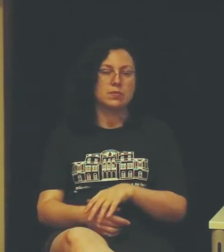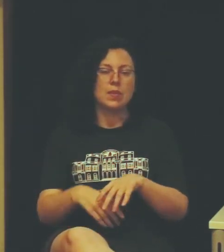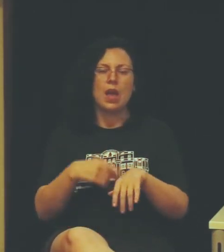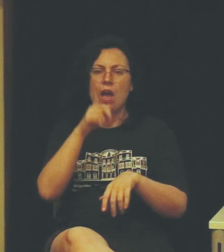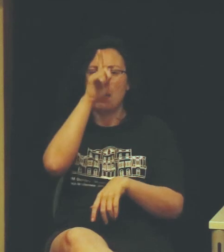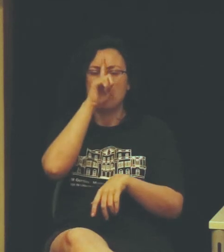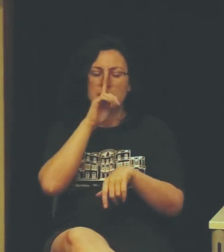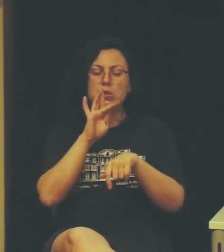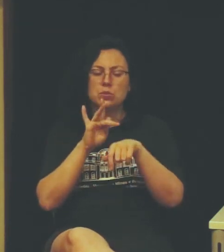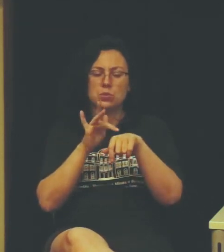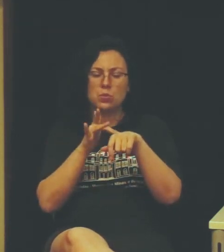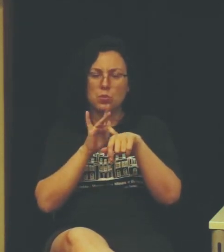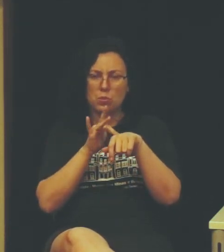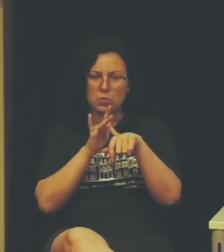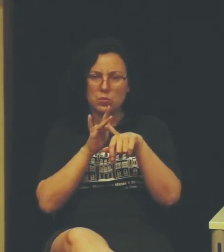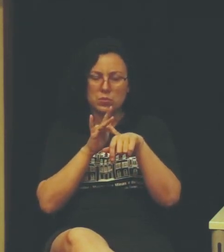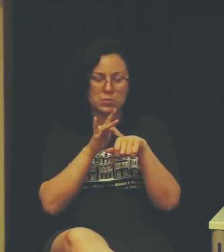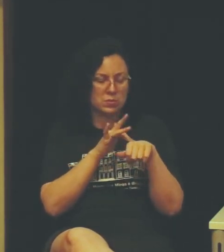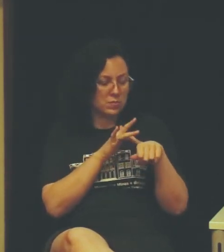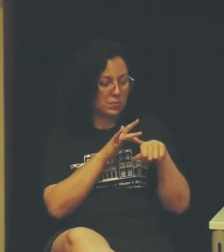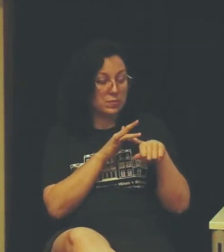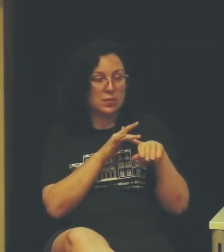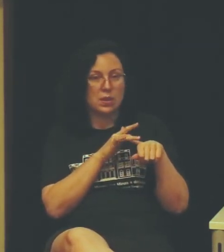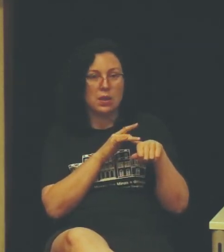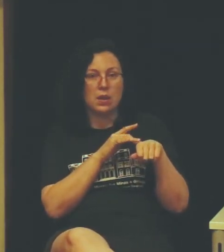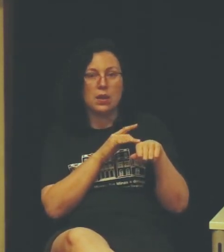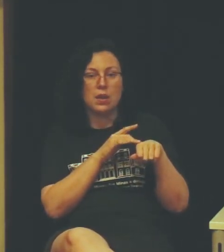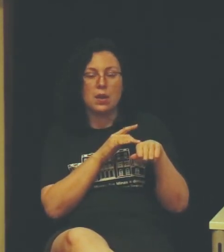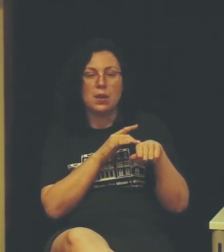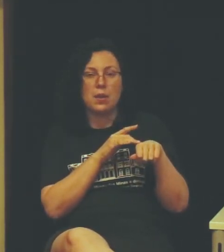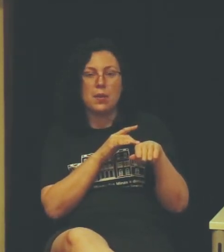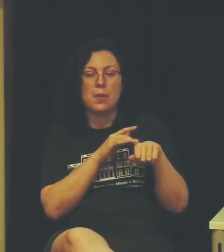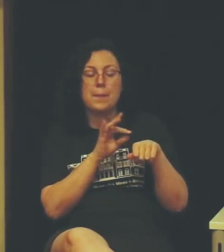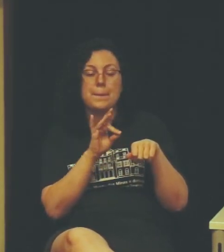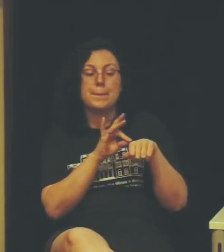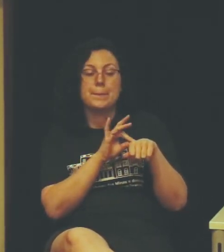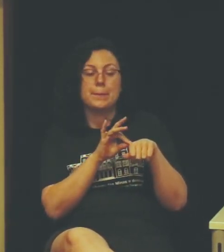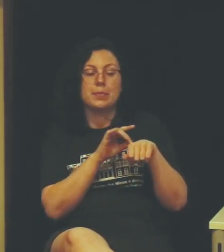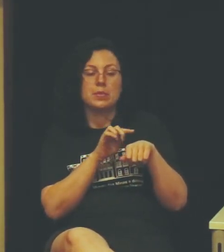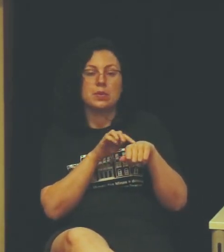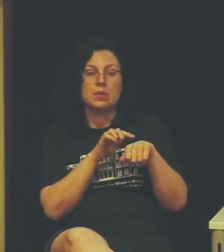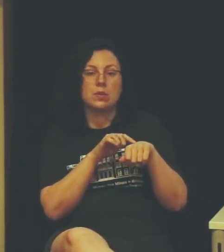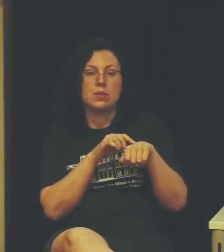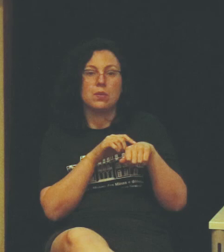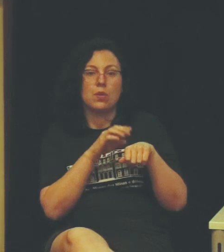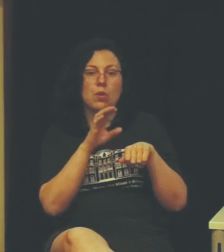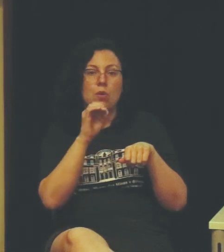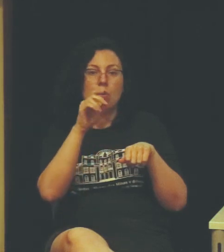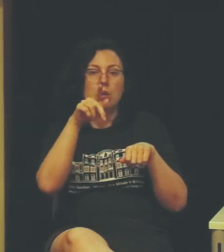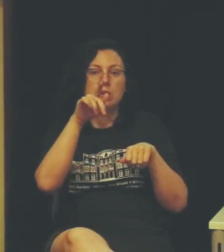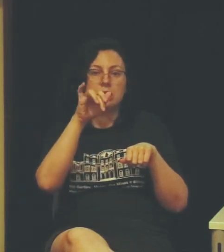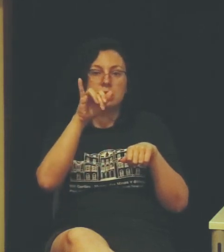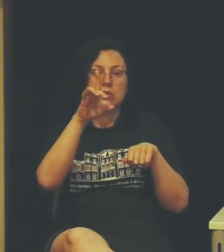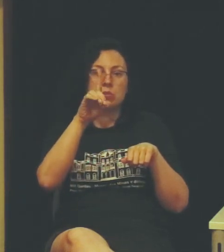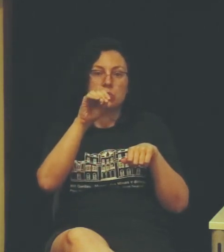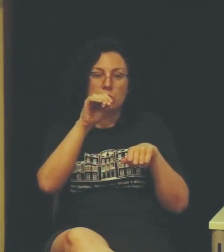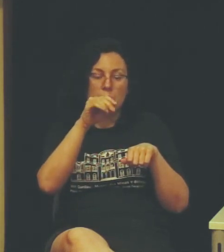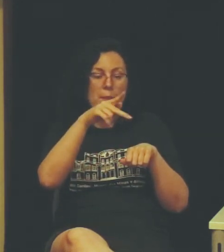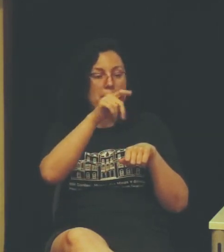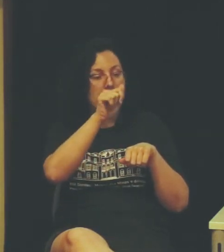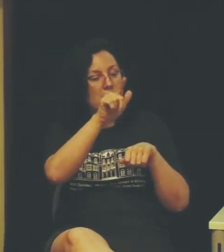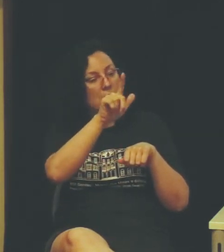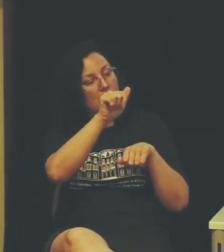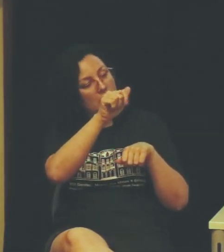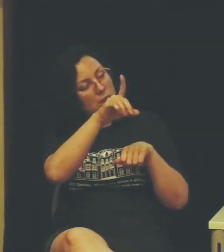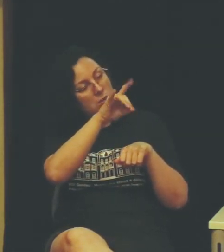ouro, propriamente dito, e aquilo que a gente está vendo em preto são óxidos de paládio ou óxidos de platina. Então, mesmo